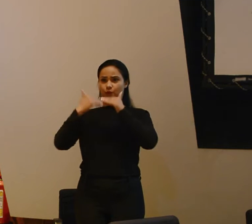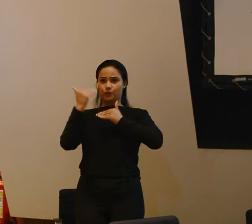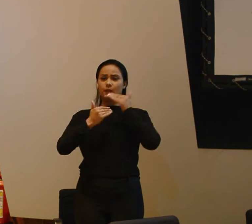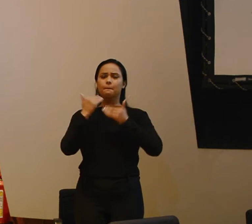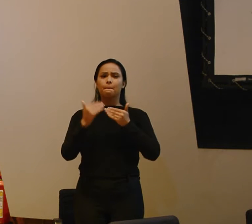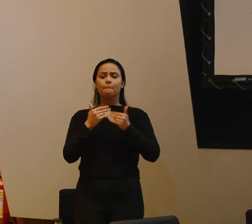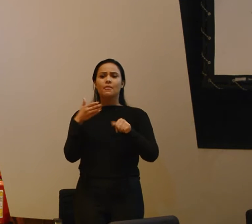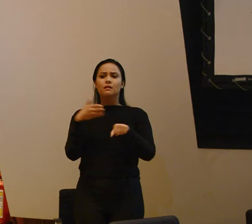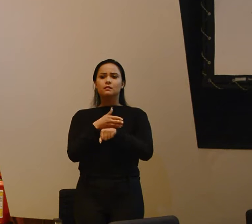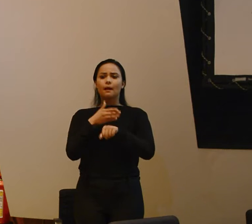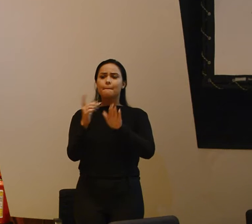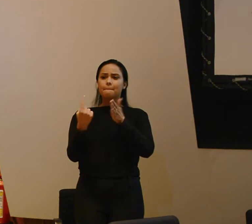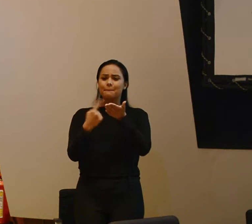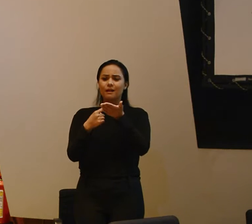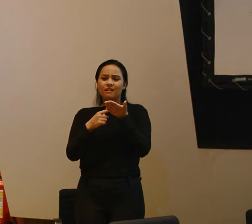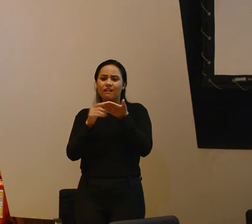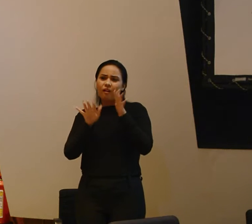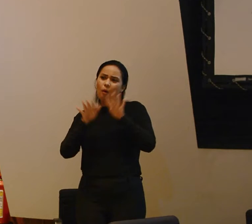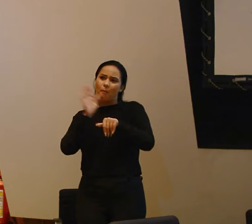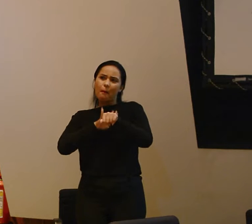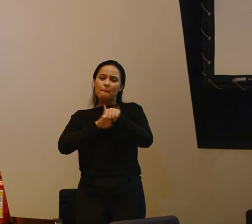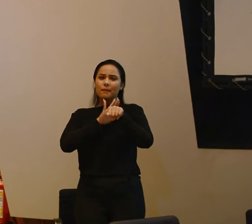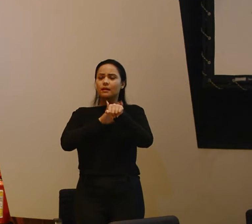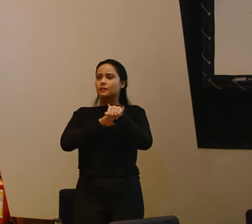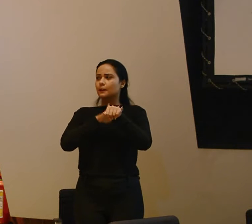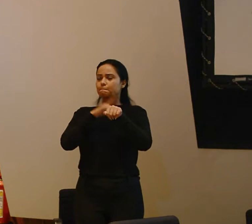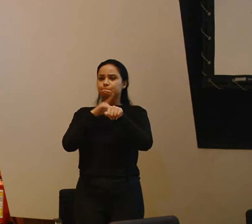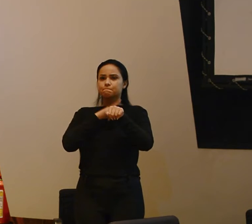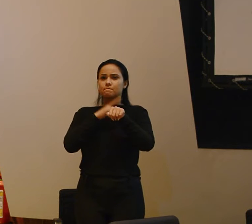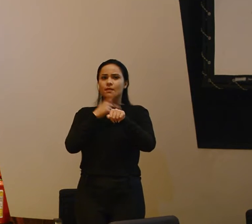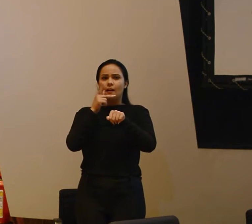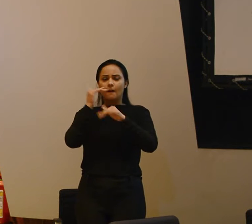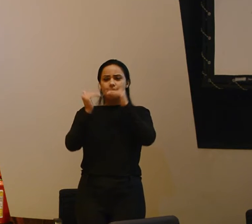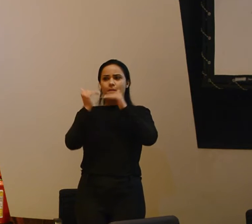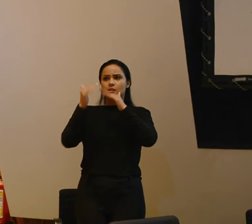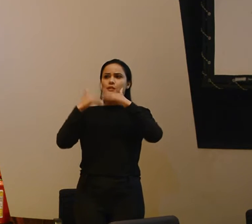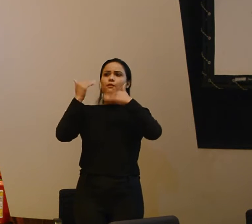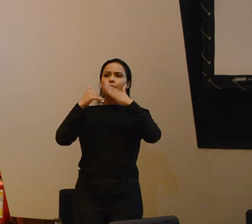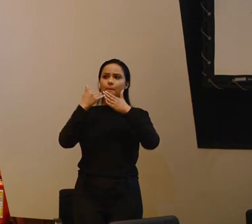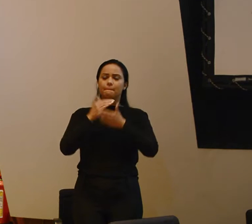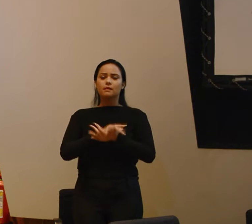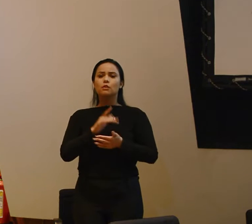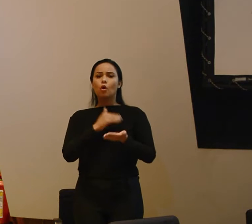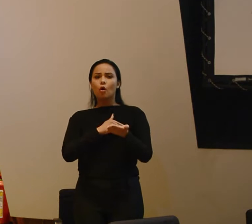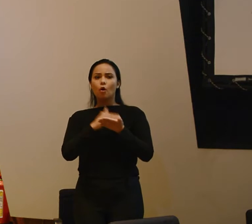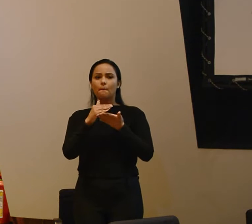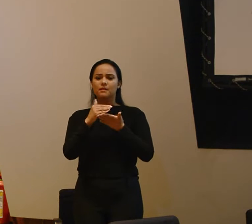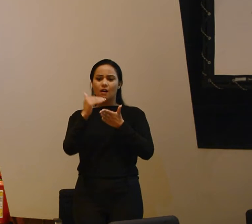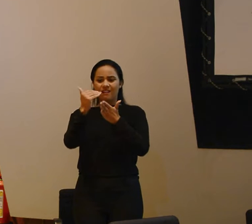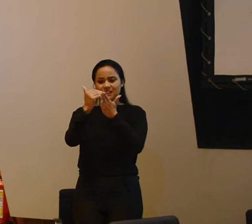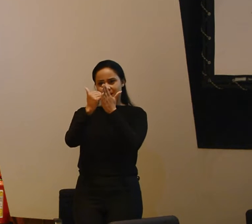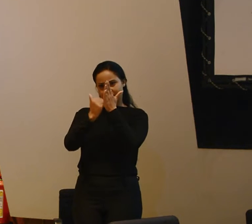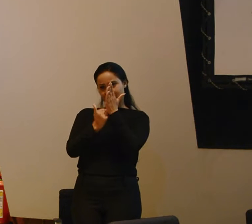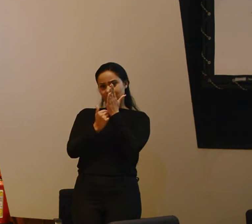desenvolvendo, atingindo marcos em determinado momento da fase do desenvolvimento, ela começar a regredir